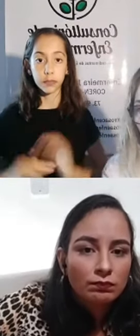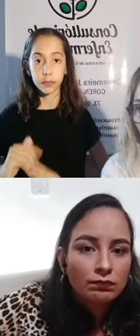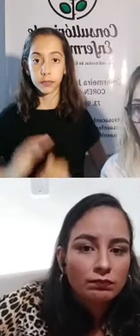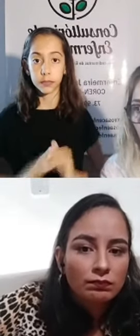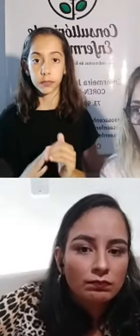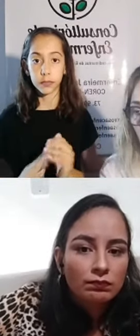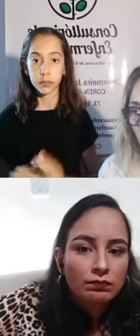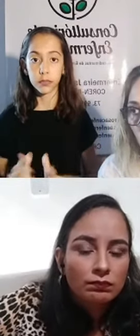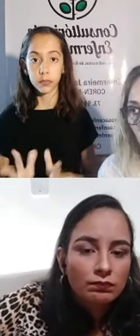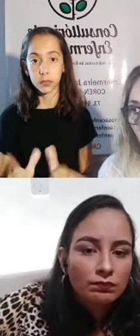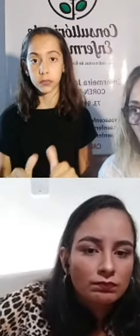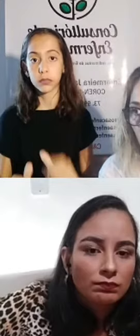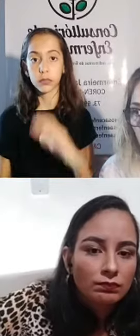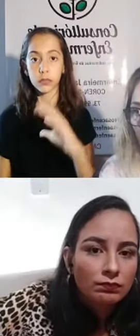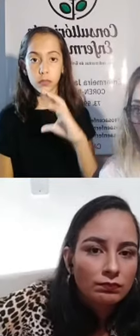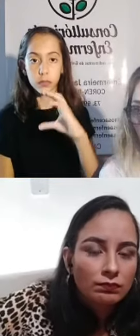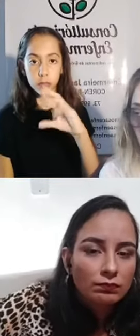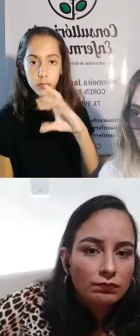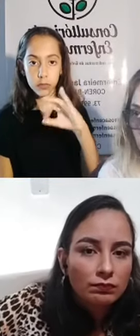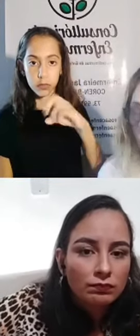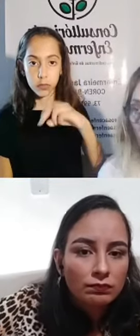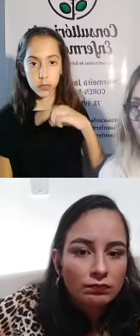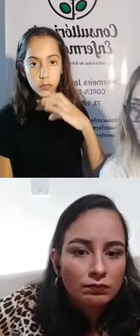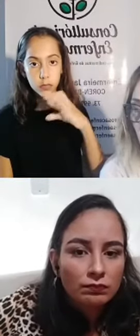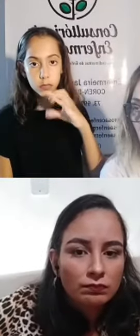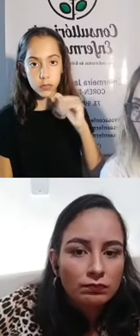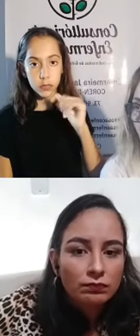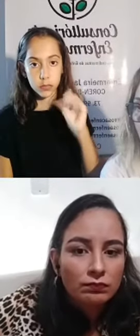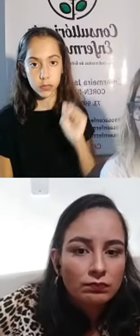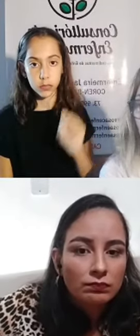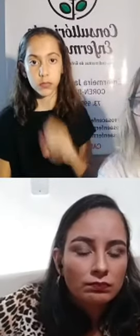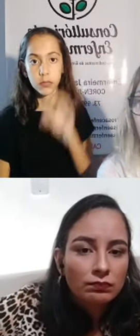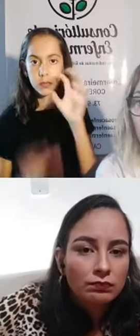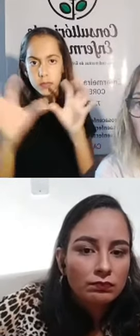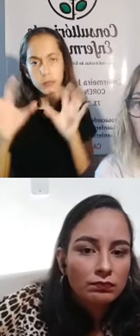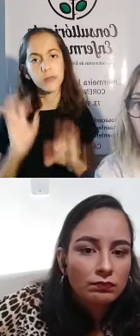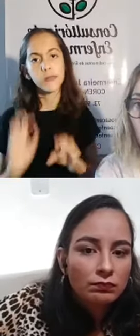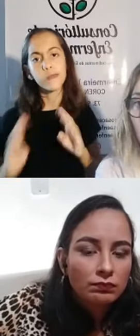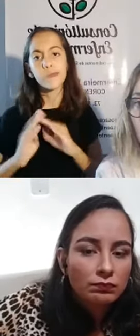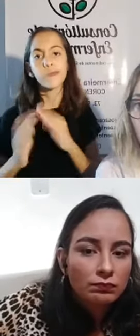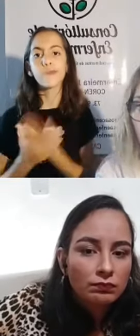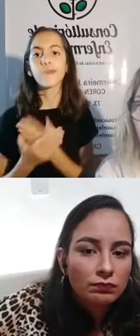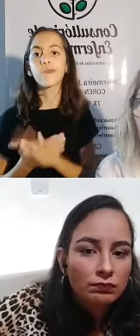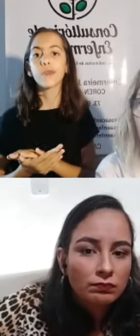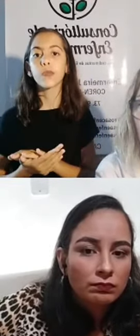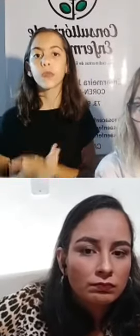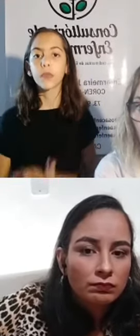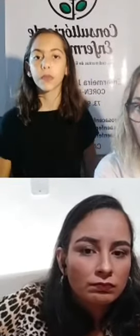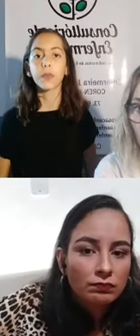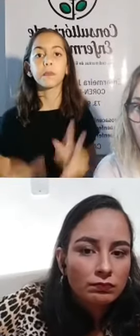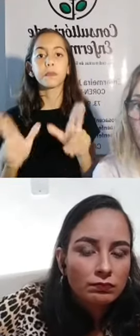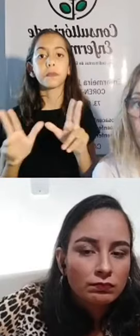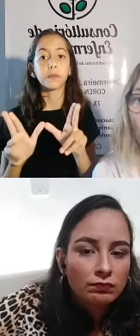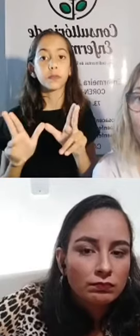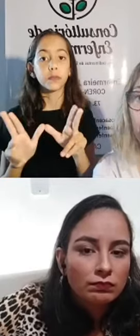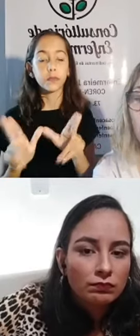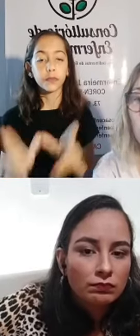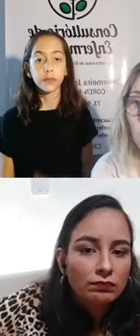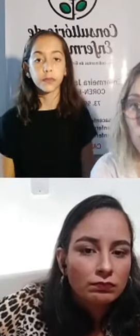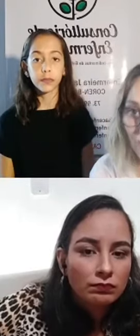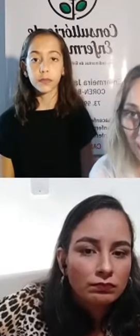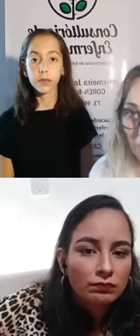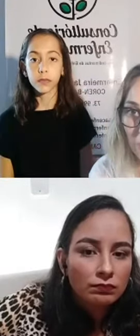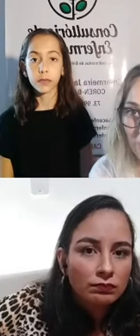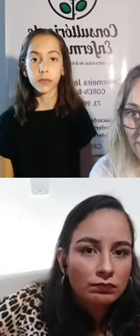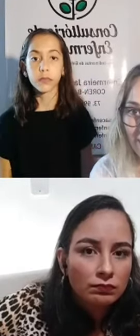exemplo, de escolas municipais, estaduais, diferente um pouco do perfil do particular, até pelo